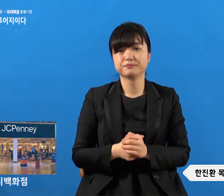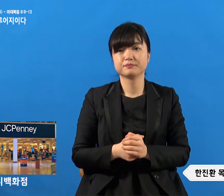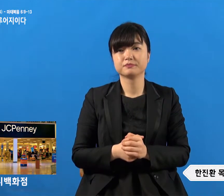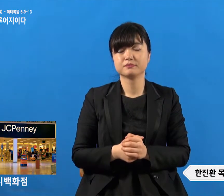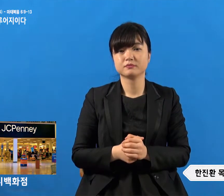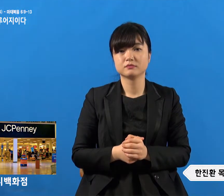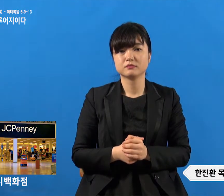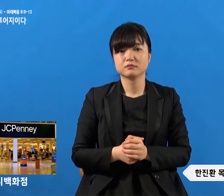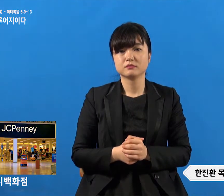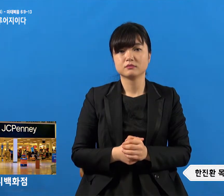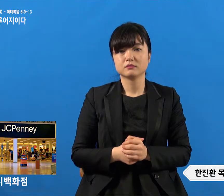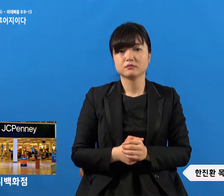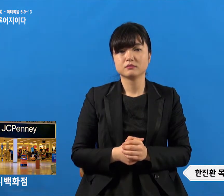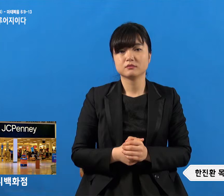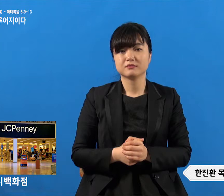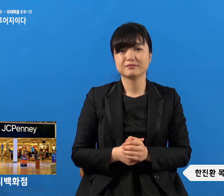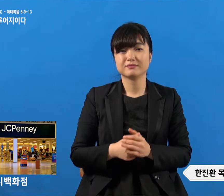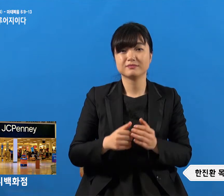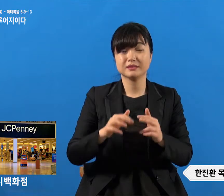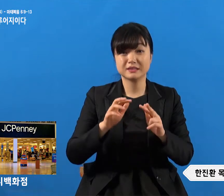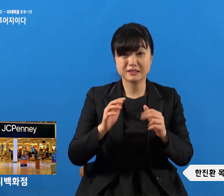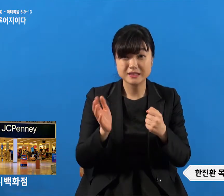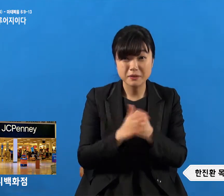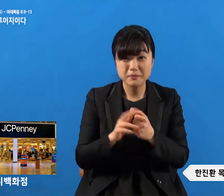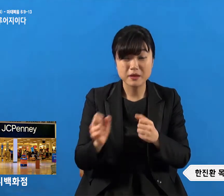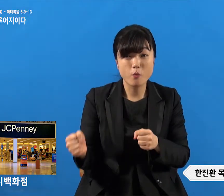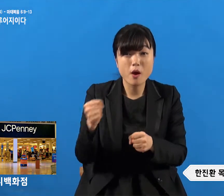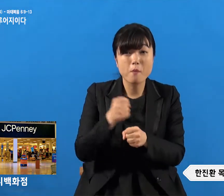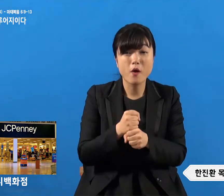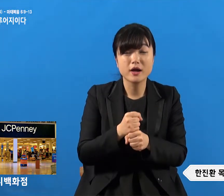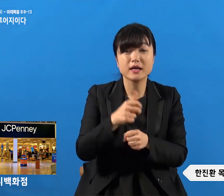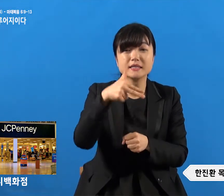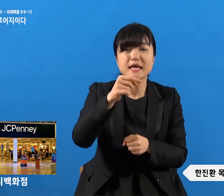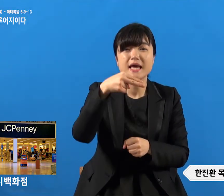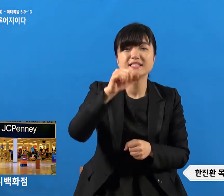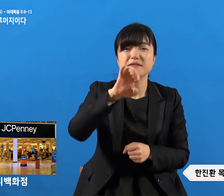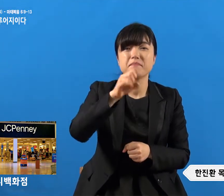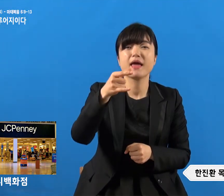그래서 일군 것이 오늘날의 J.C. 페니 백화점입니다.